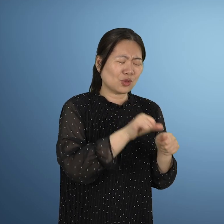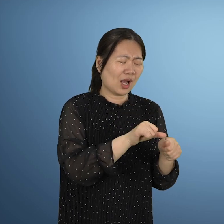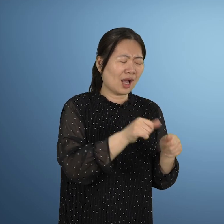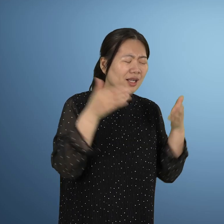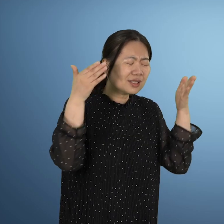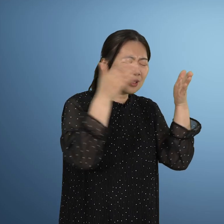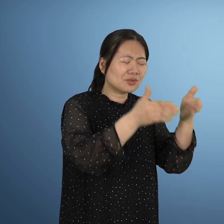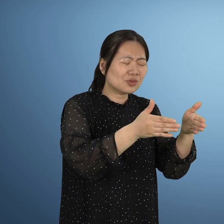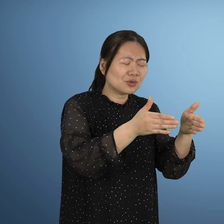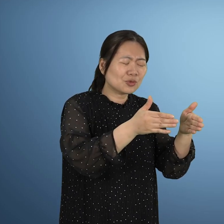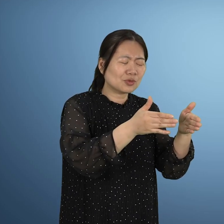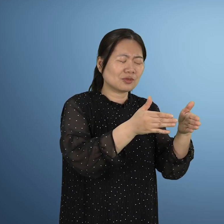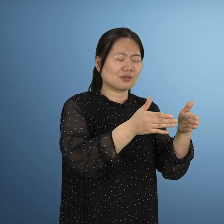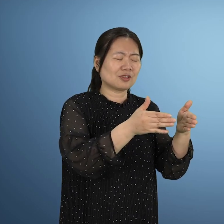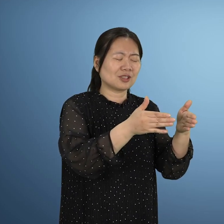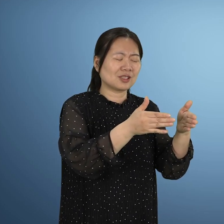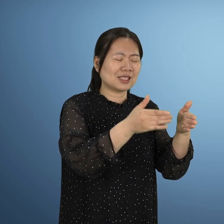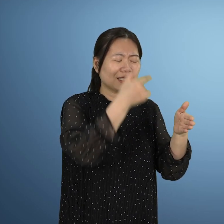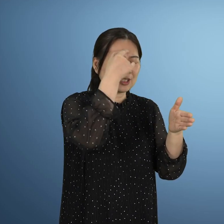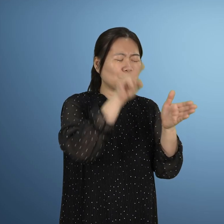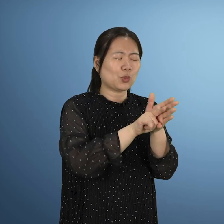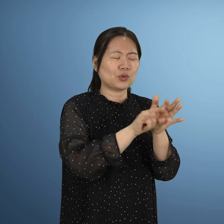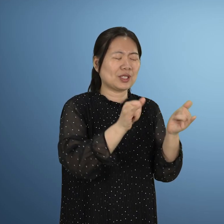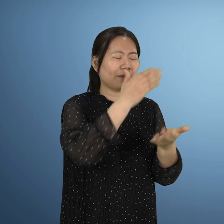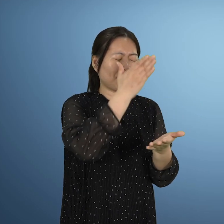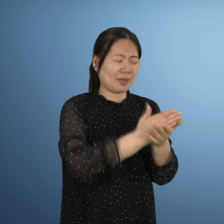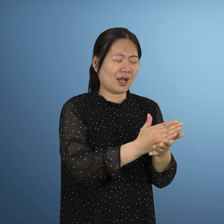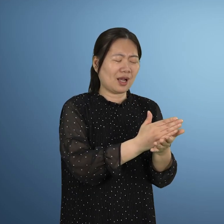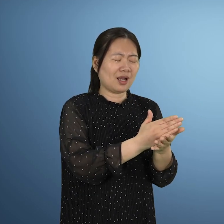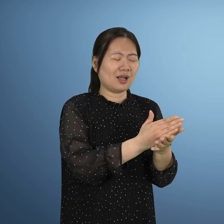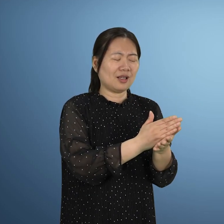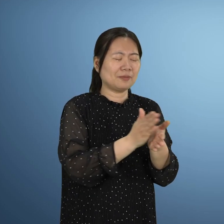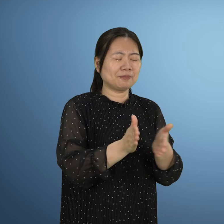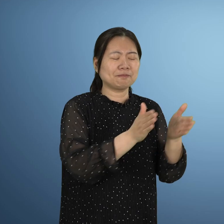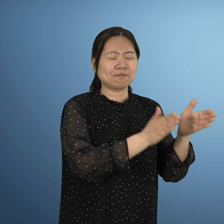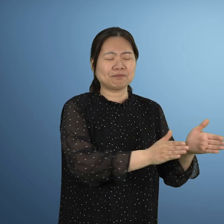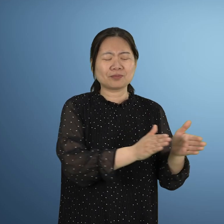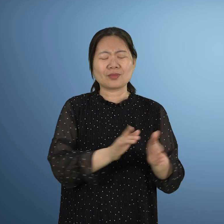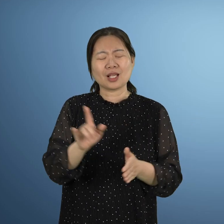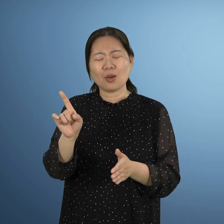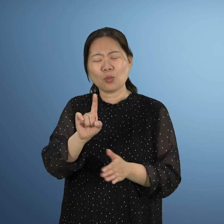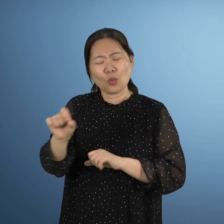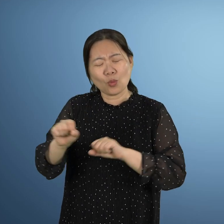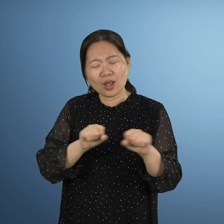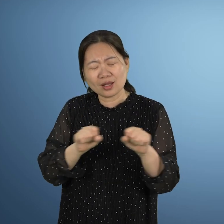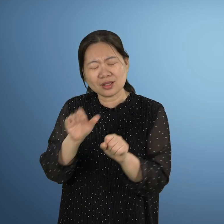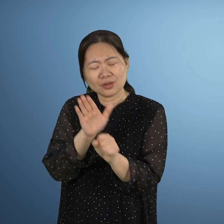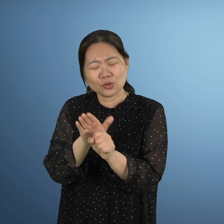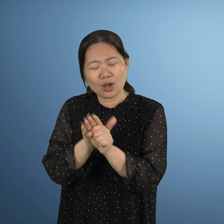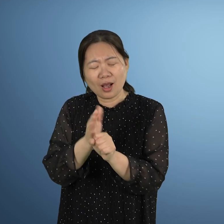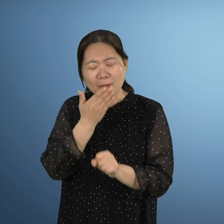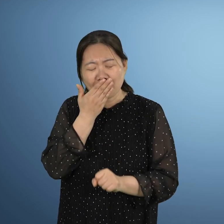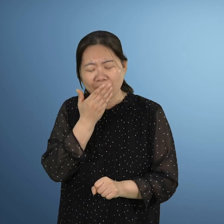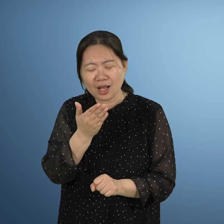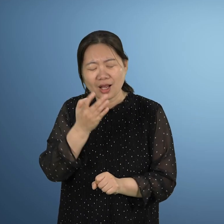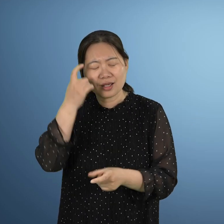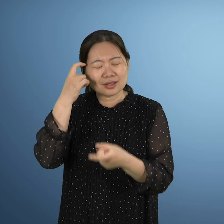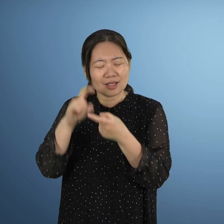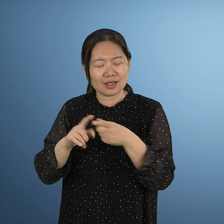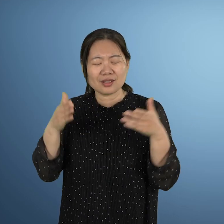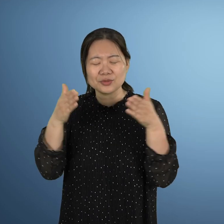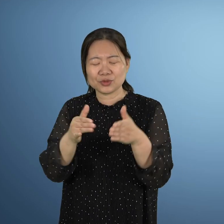분석하기에만 몰두하는 우리 기독교인이 되지 않도록 도우시고, 무엇을 할 것인가에 집중할 수 있도록